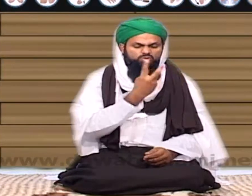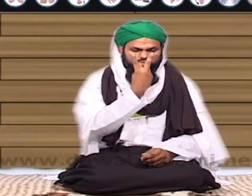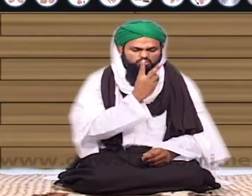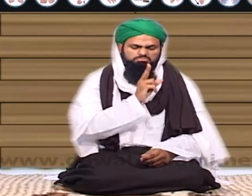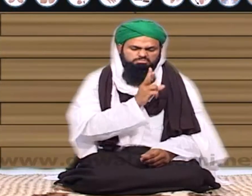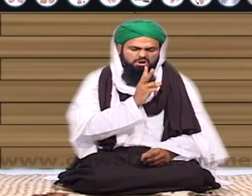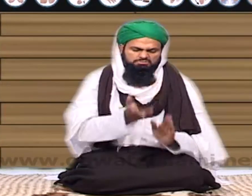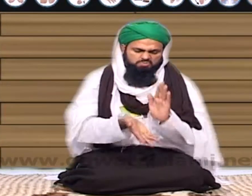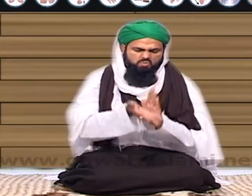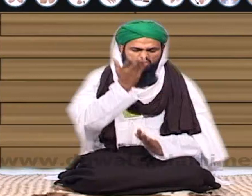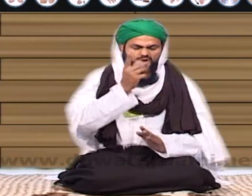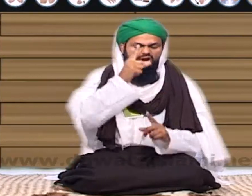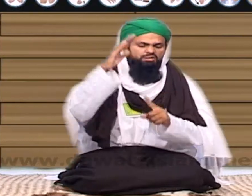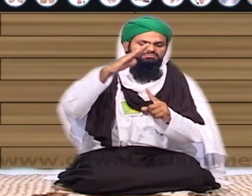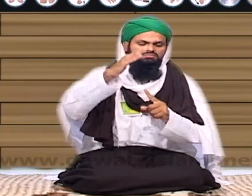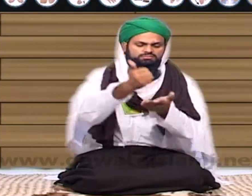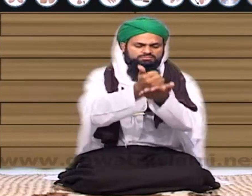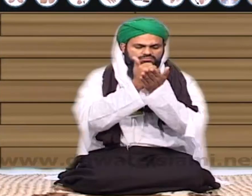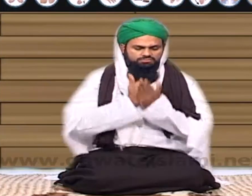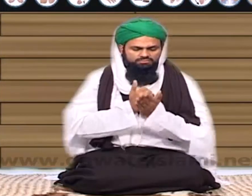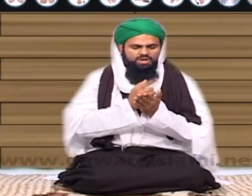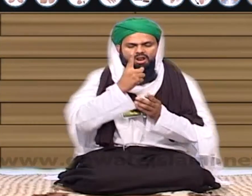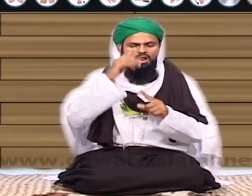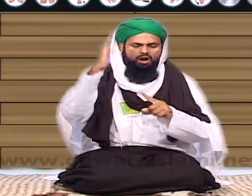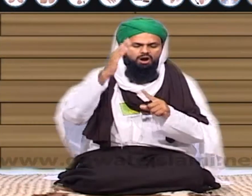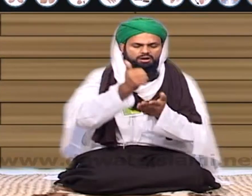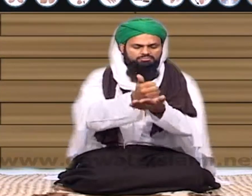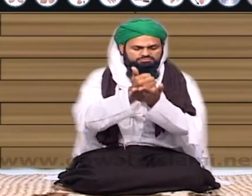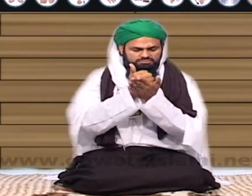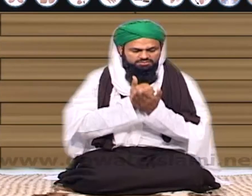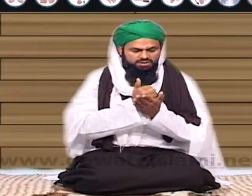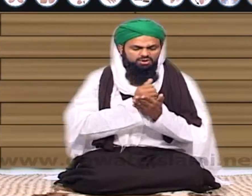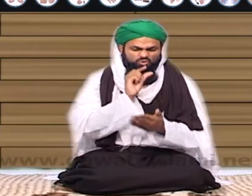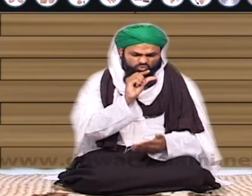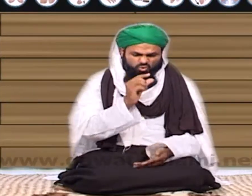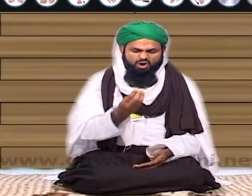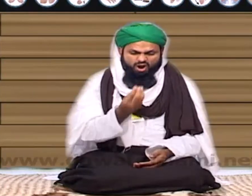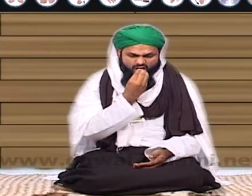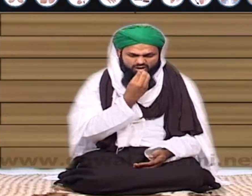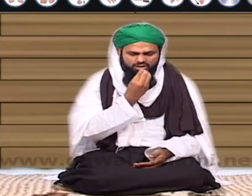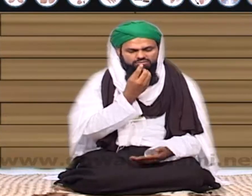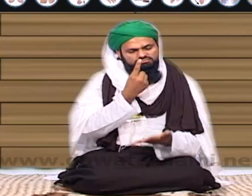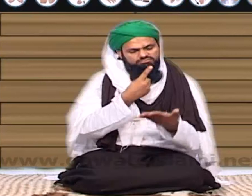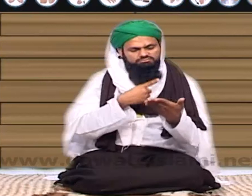لیجیے۔ اللہ تعالیٰ ہمارے حال پر رہے، اللہ تعالیٰ بس کرم فرمائے، ہمیں تھوڑا ملے لیکن حلال کا